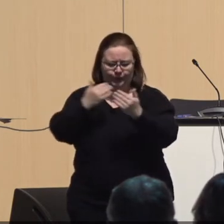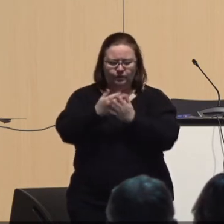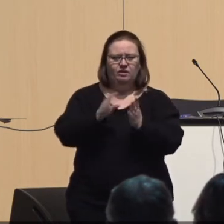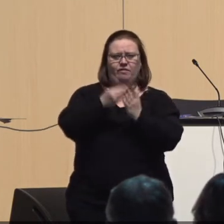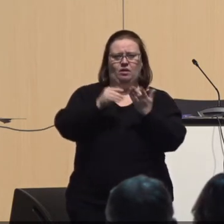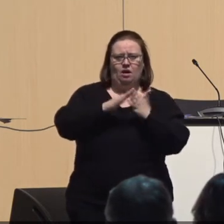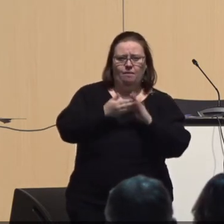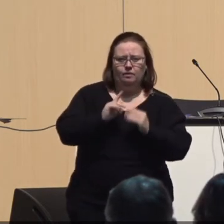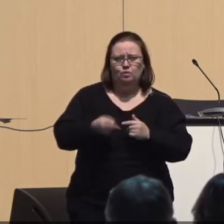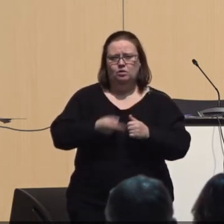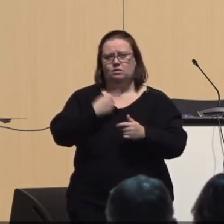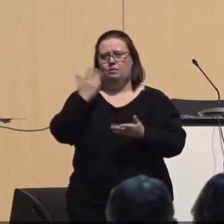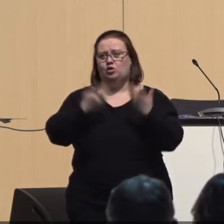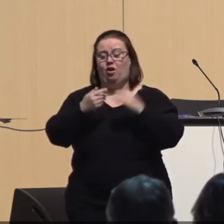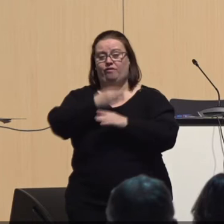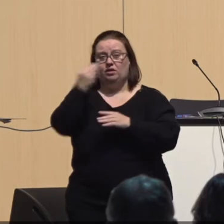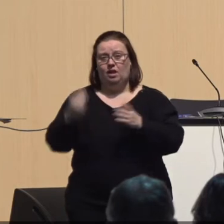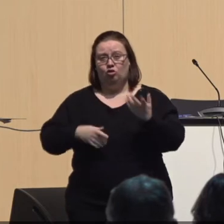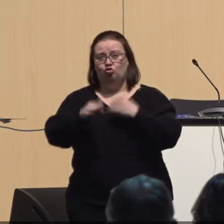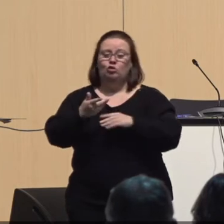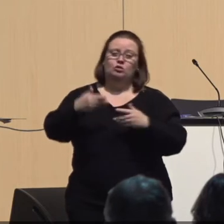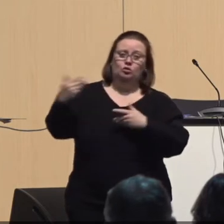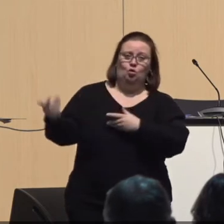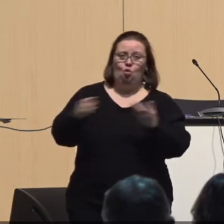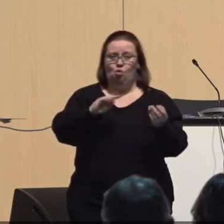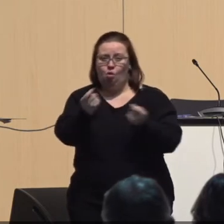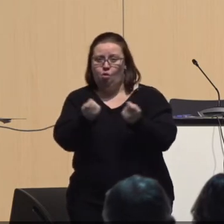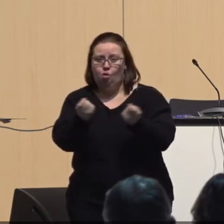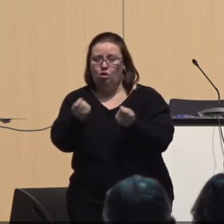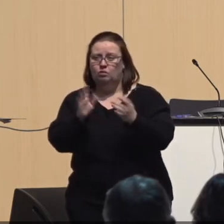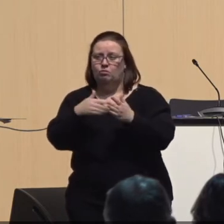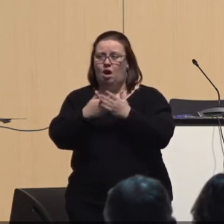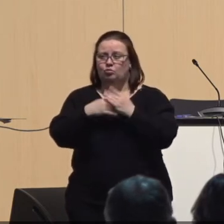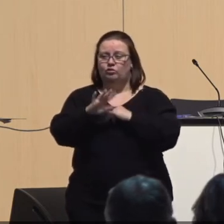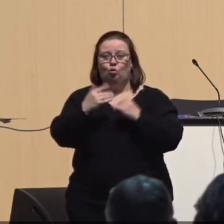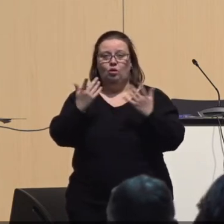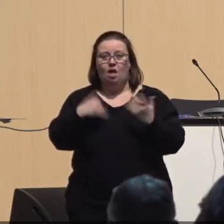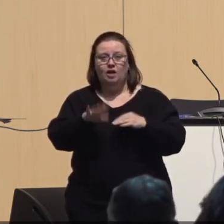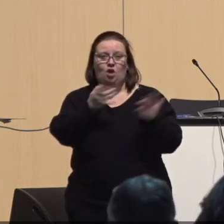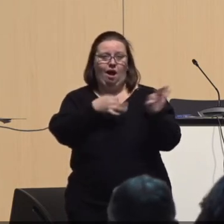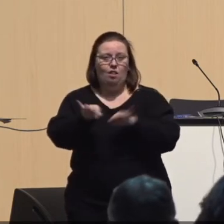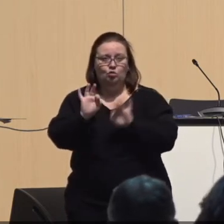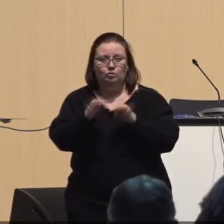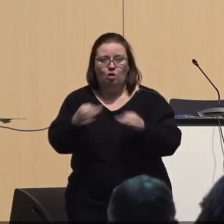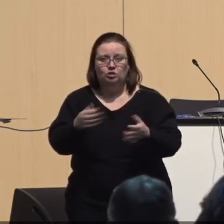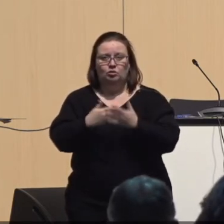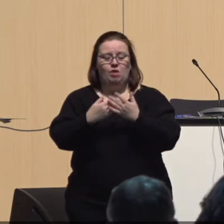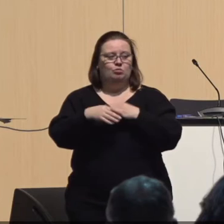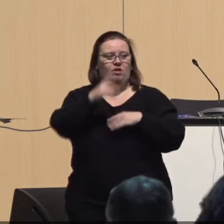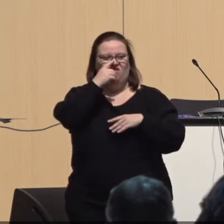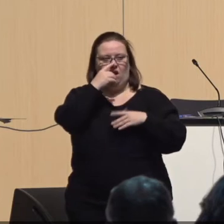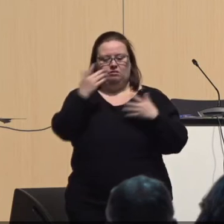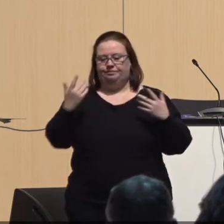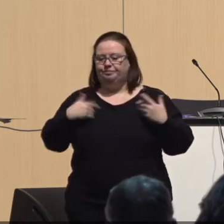Verträge abgeschlossen werden. Manche Verträge versucht man so auszutarieren, dass man sie nicht einlösen muss. Zum Beispiel, wenn